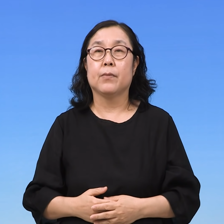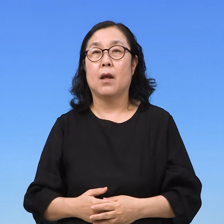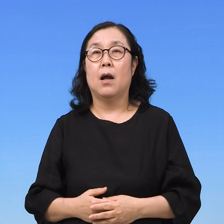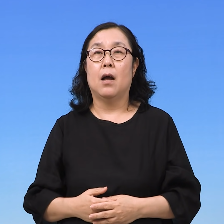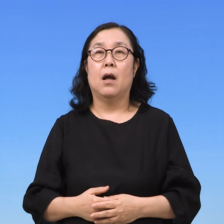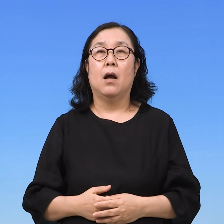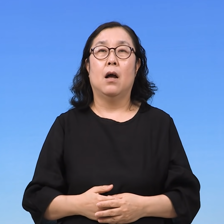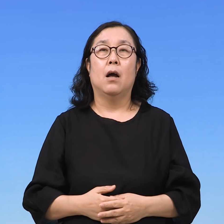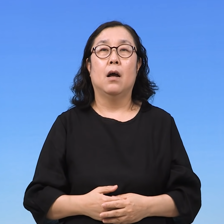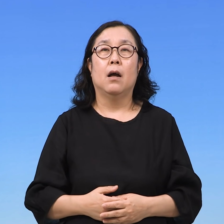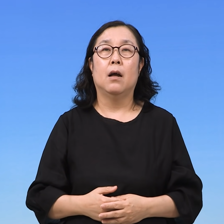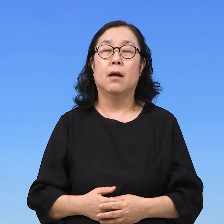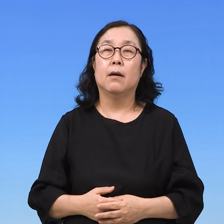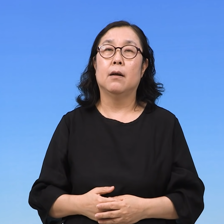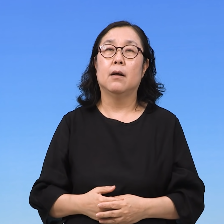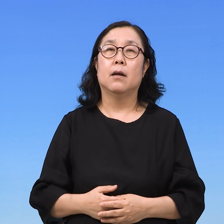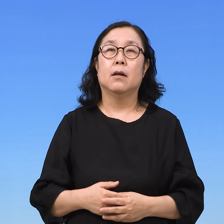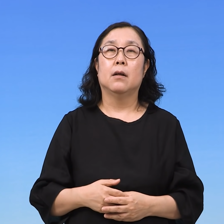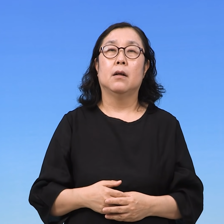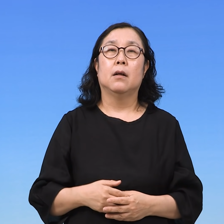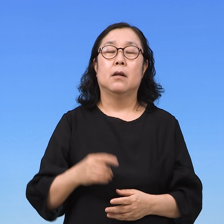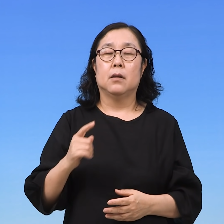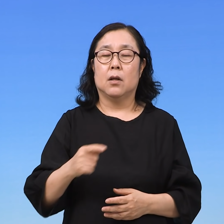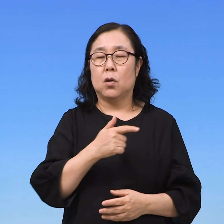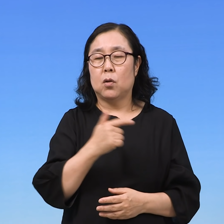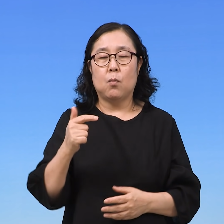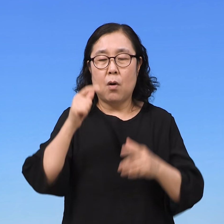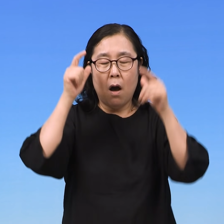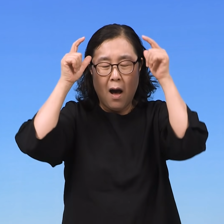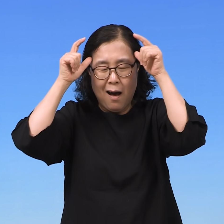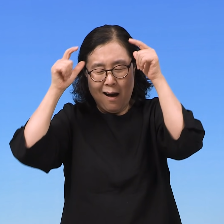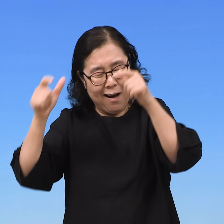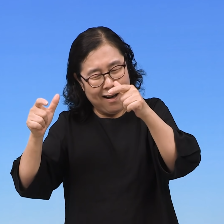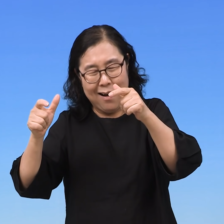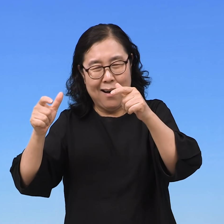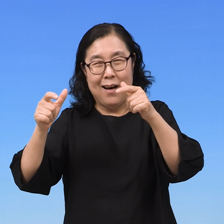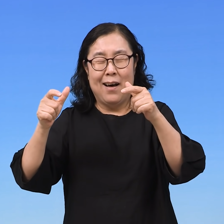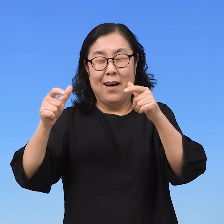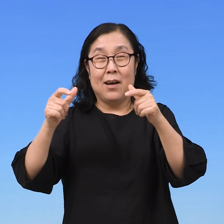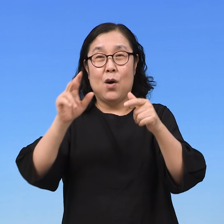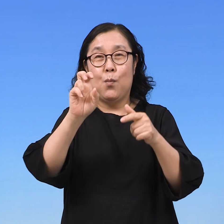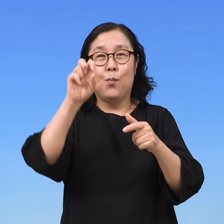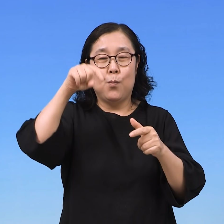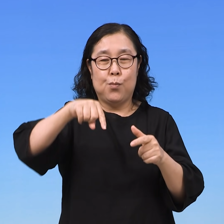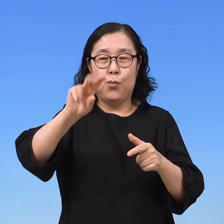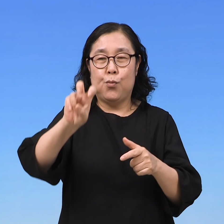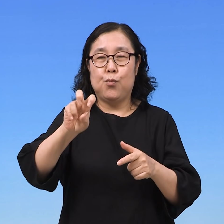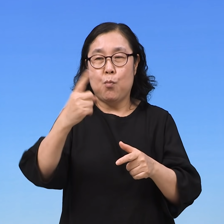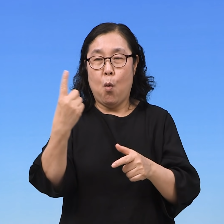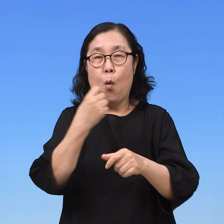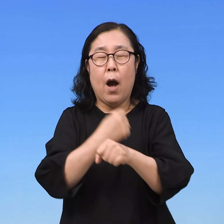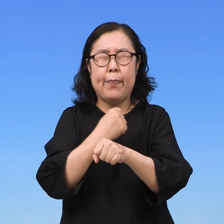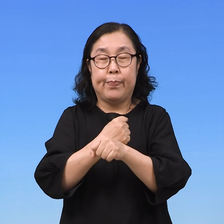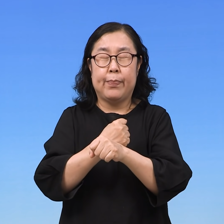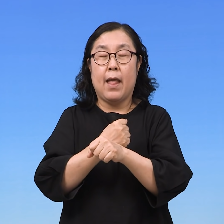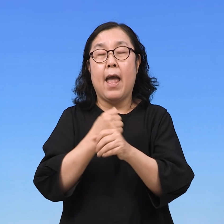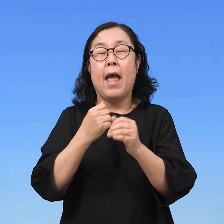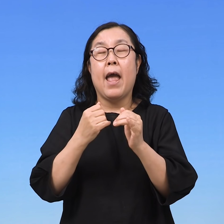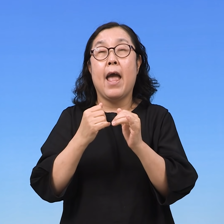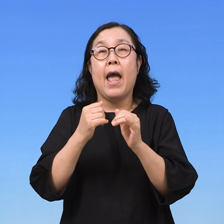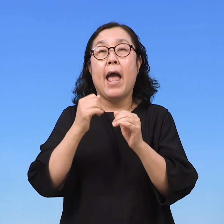좋아서 다행이긴 한데요, 이건요 너무나 어리석은 짓이에요. 무모한 짓입니다. 말도 안 되는 짓이에요.